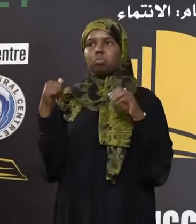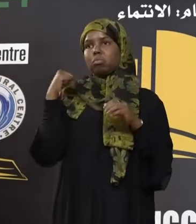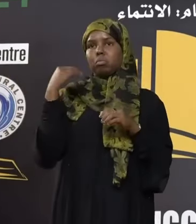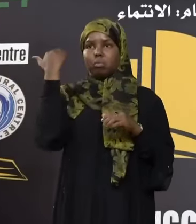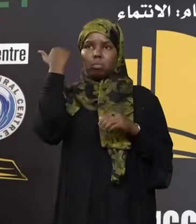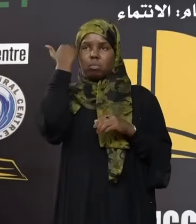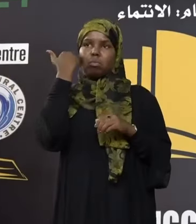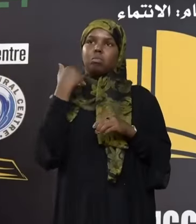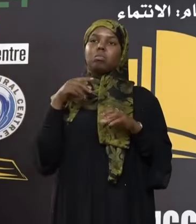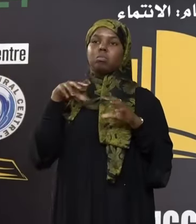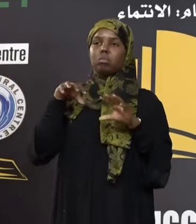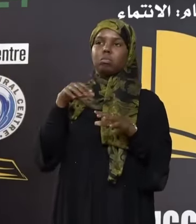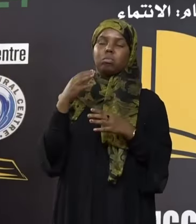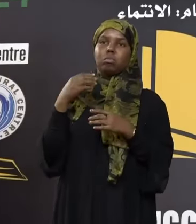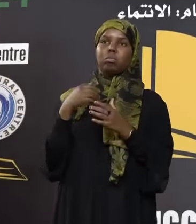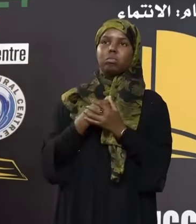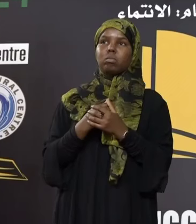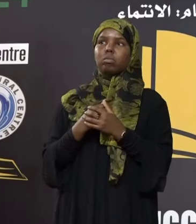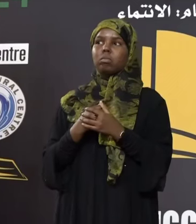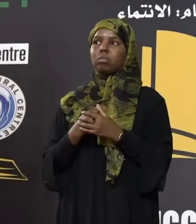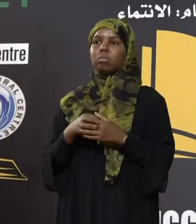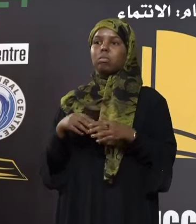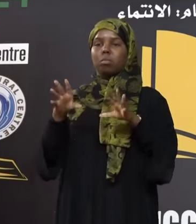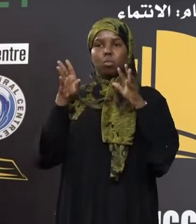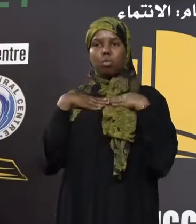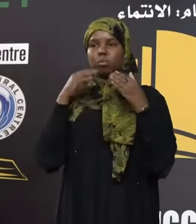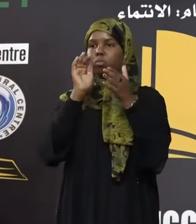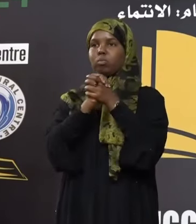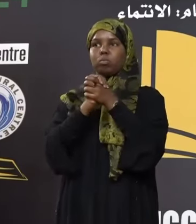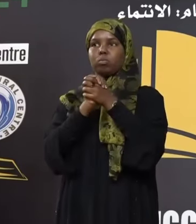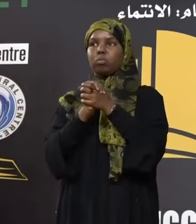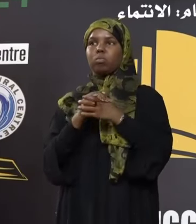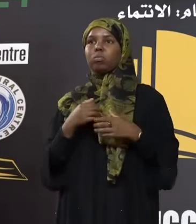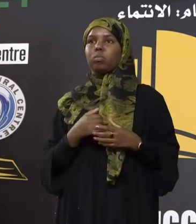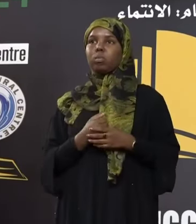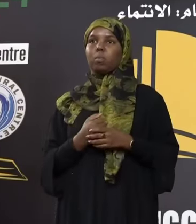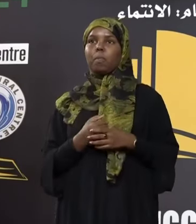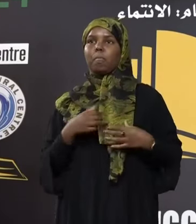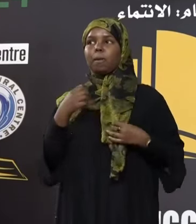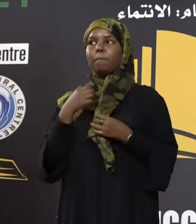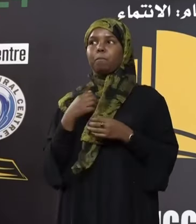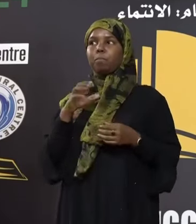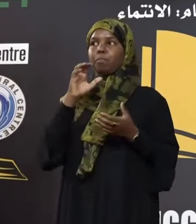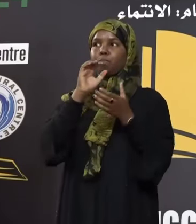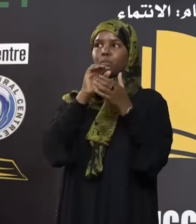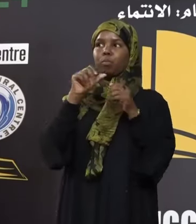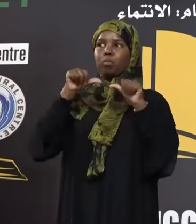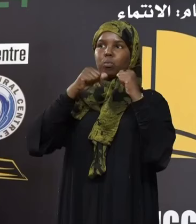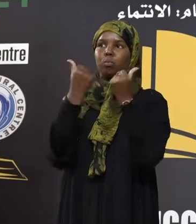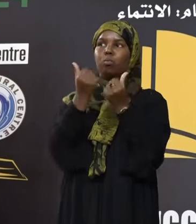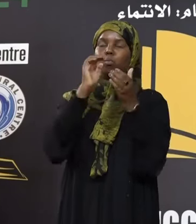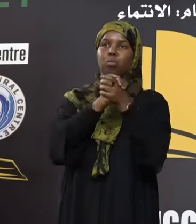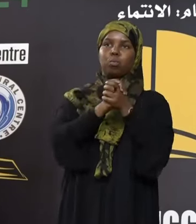way xukuntay dee raalli kuma ahayn kulmiye waa kulmiye birtu iska